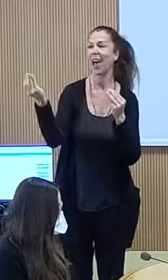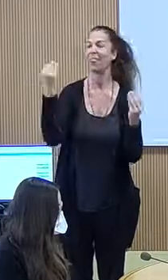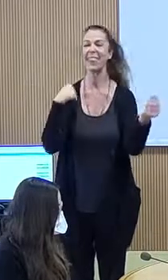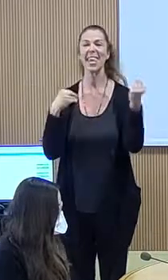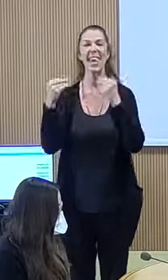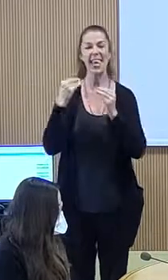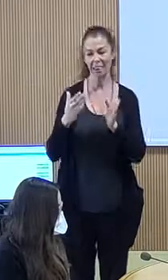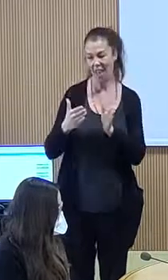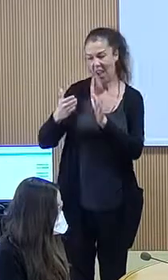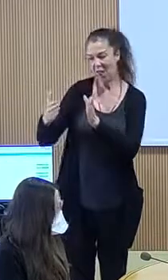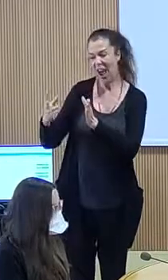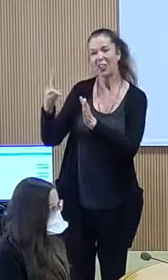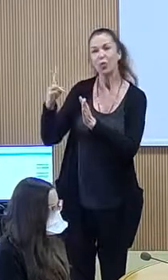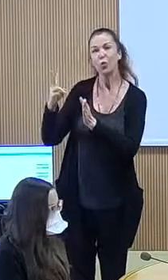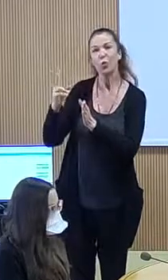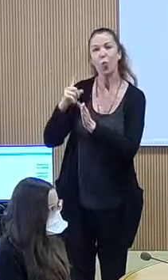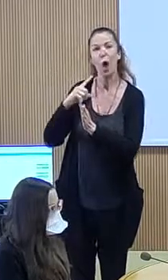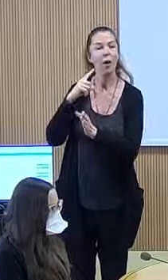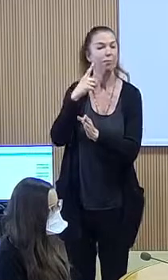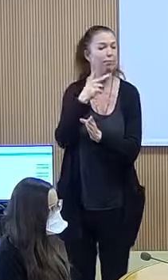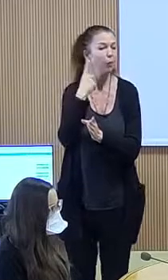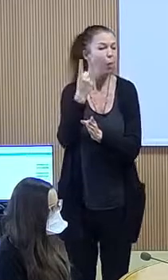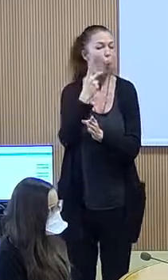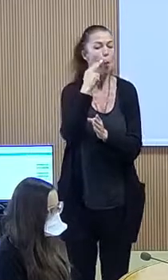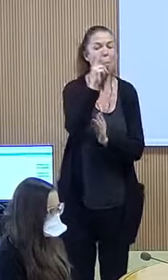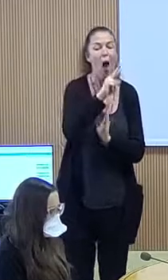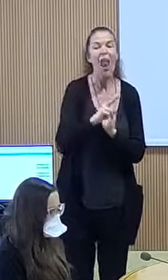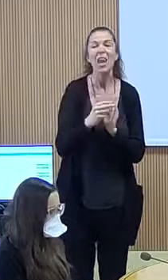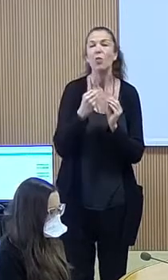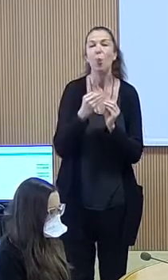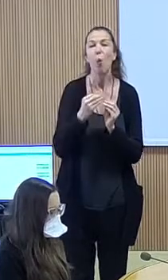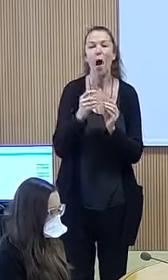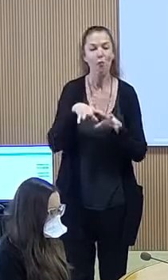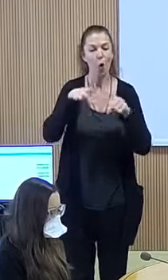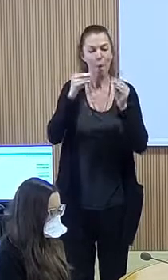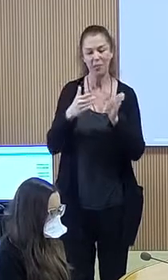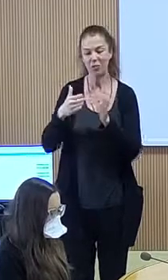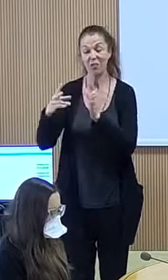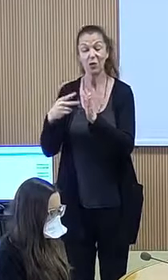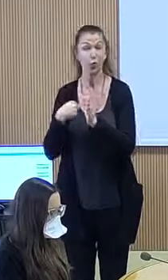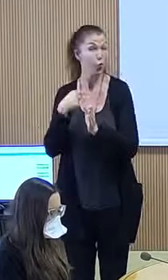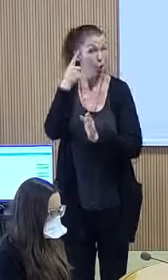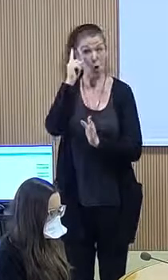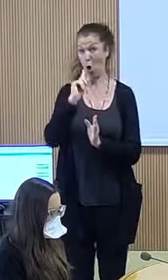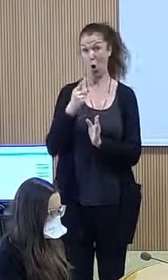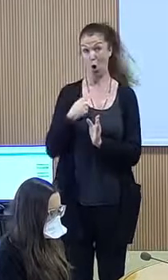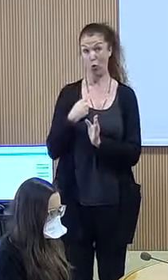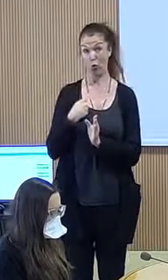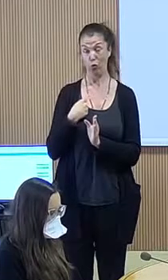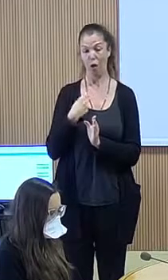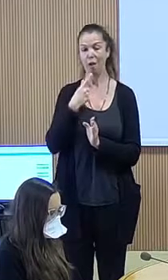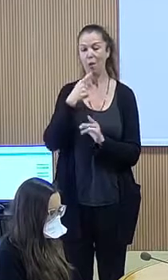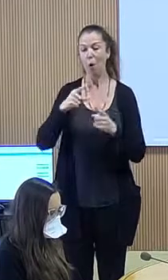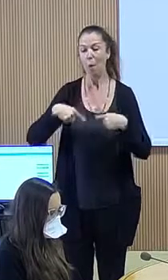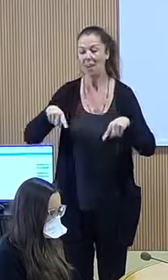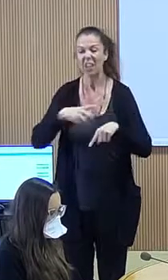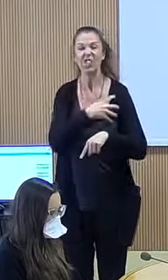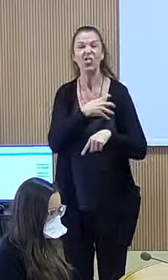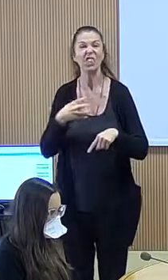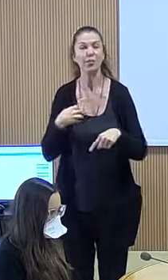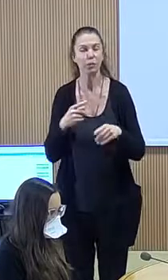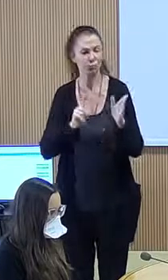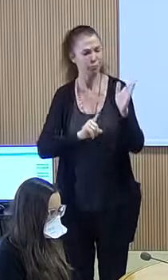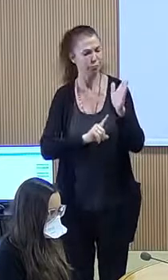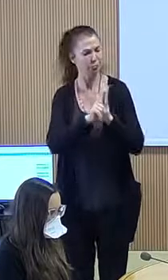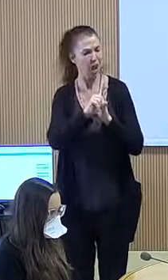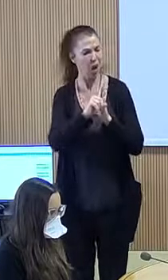quando inizierà io non so quando iniziare la fase due e chiaro che se la comunità scientifica e gli indicatori ci diranno che c'è la